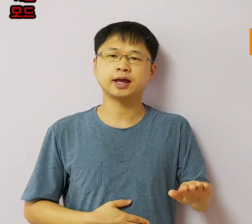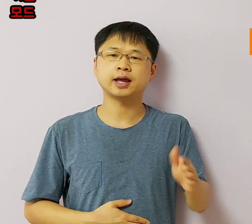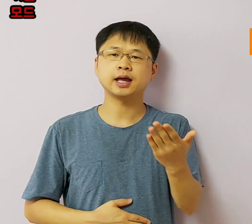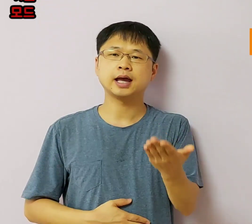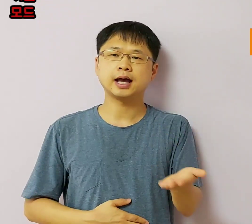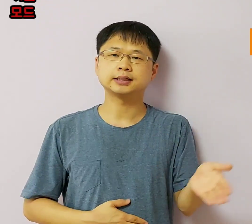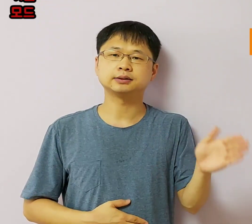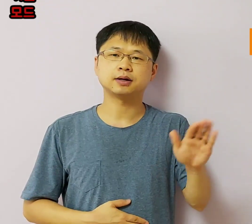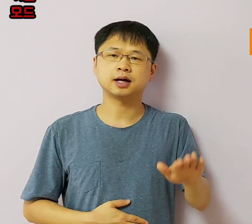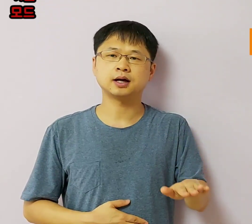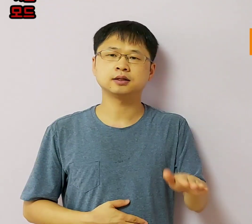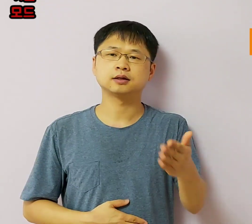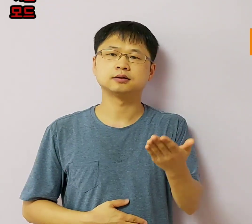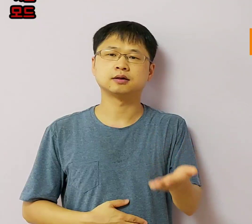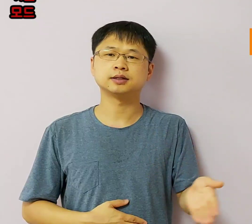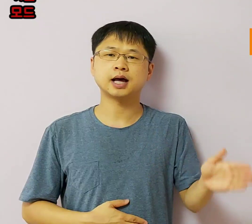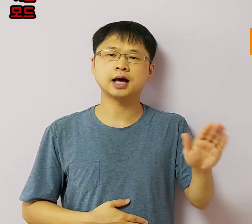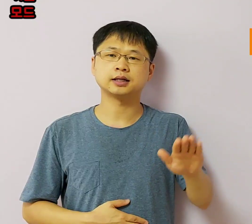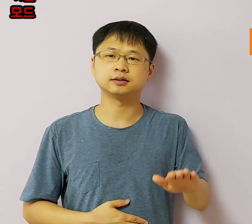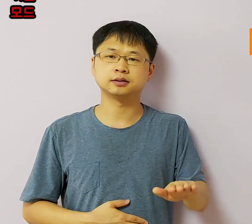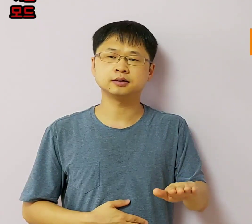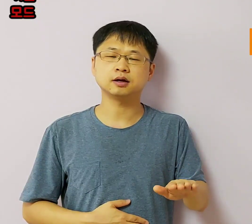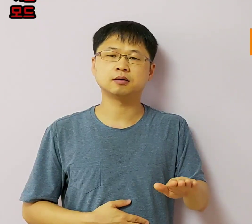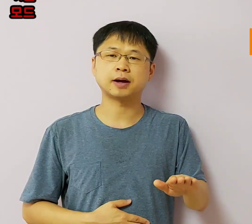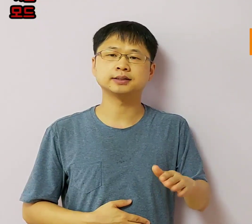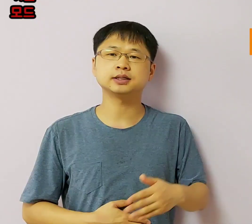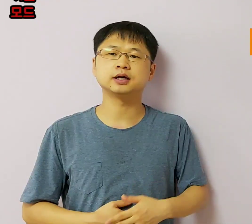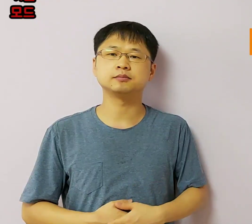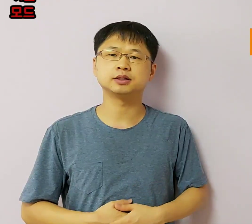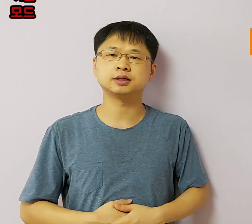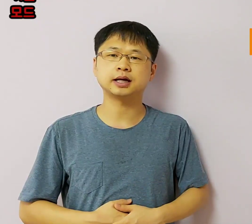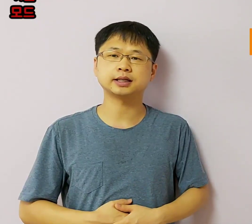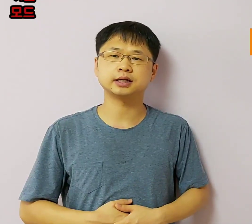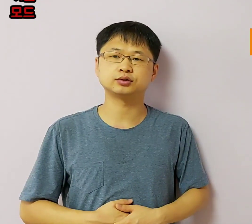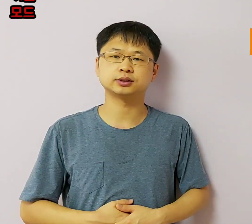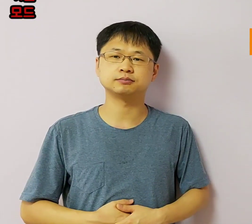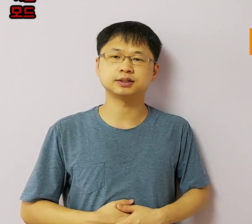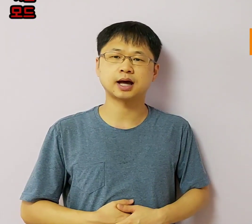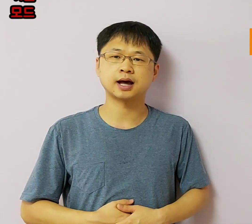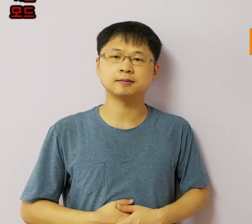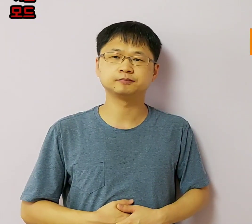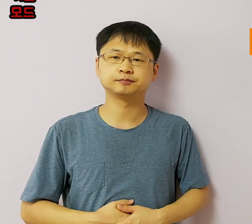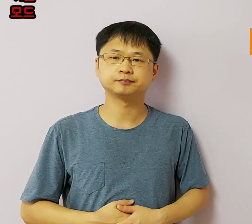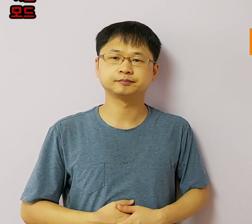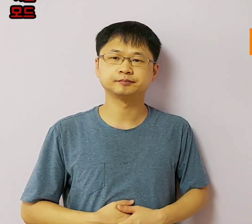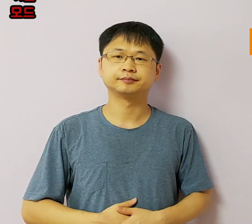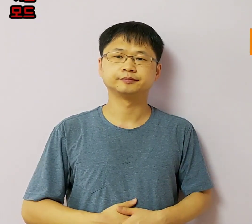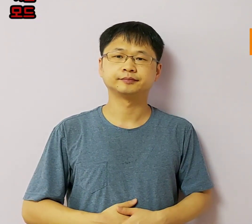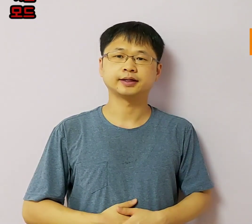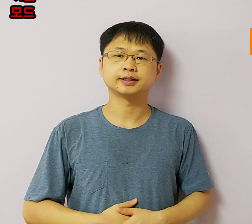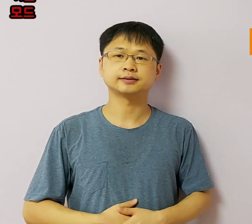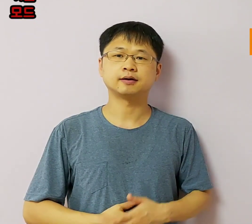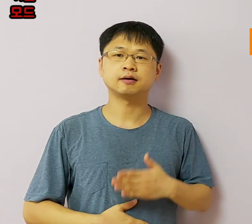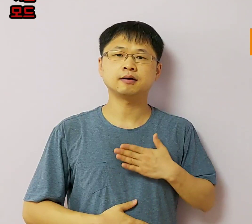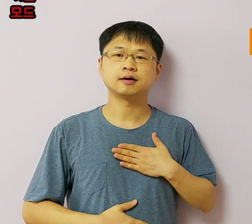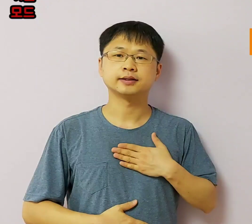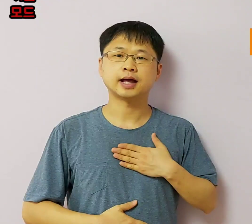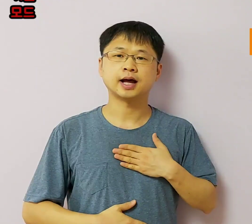그런데 하지만 그러나 하는 반전의 의미를 나타낼 수 있습니다. 네, 그래서